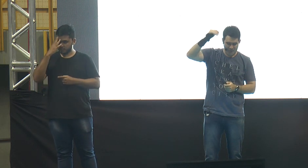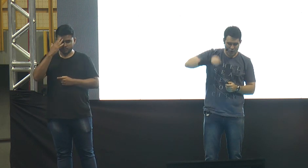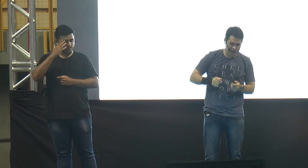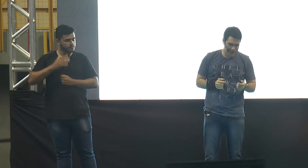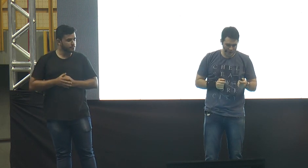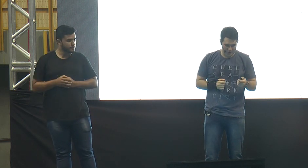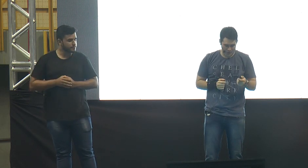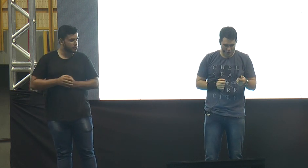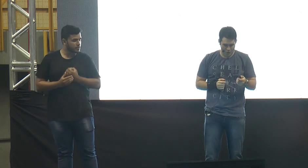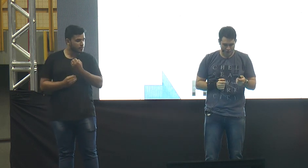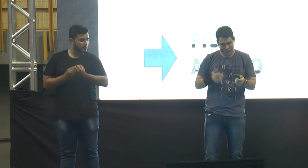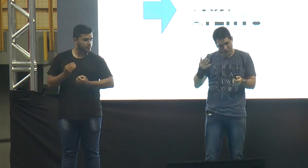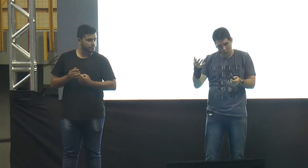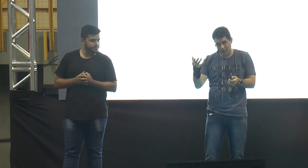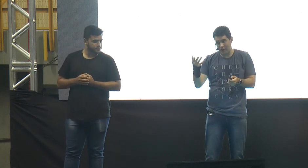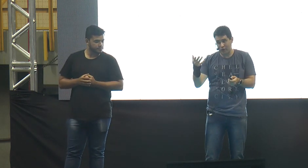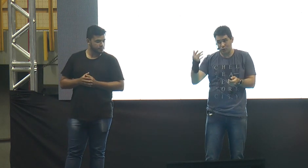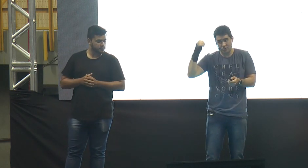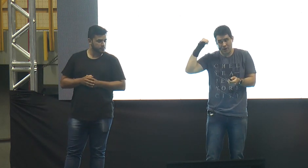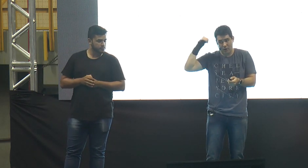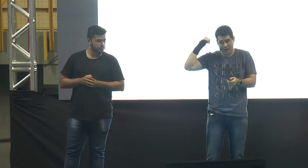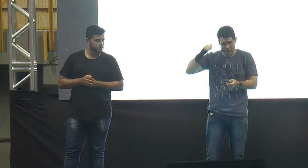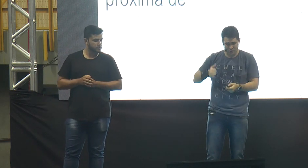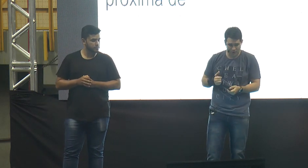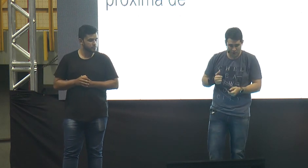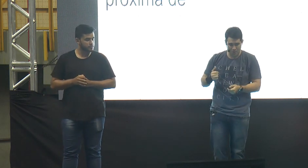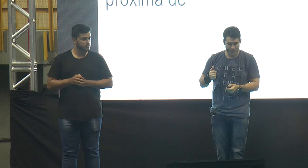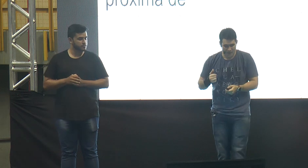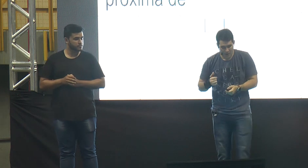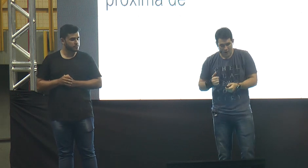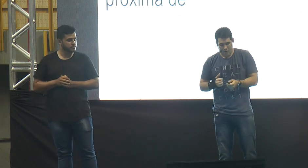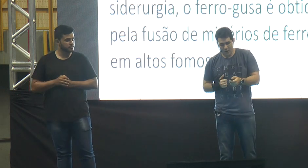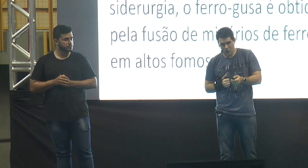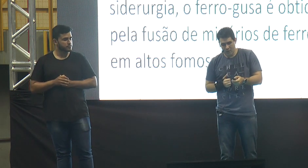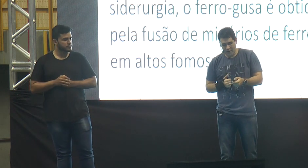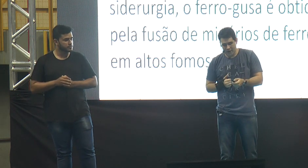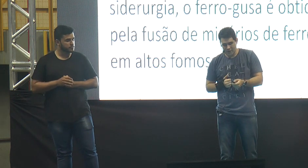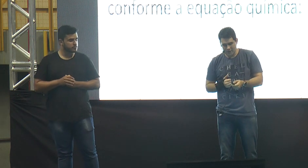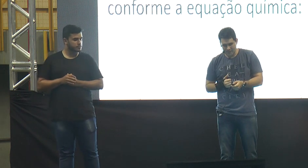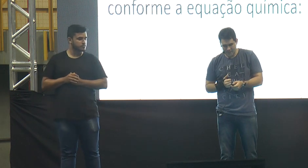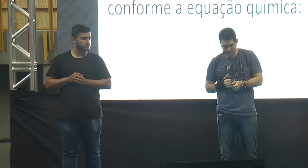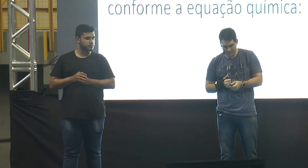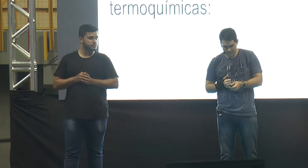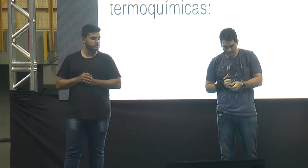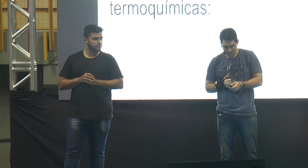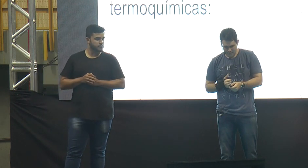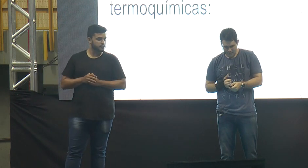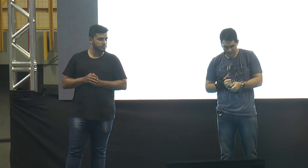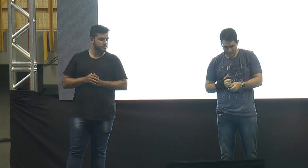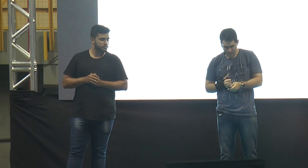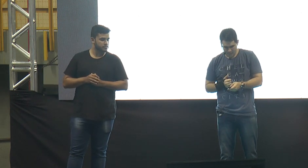galera, olha o que é que acontece, ó. Ficou atento ao que a questão me deu. Olha como é que a gente...